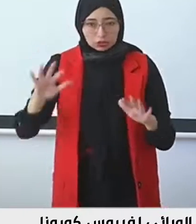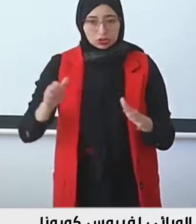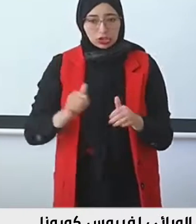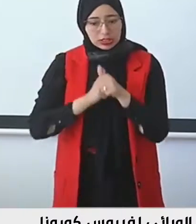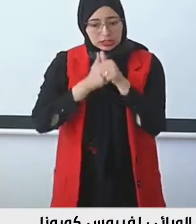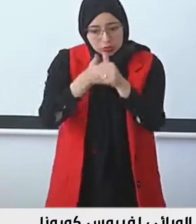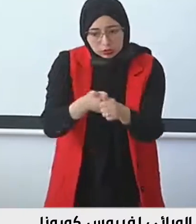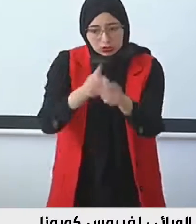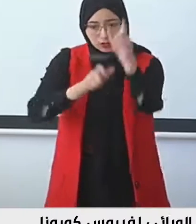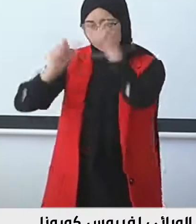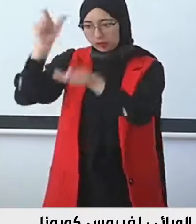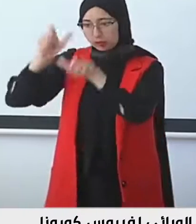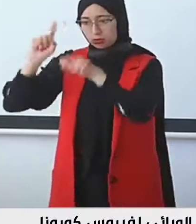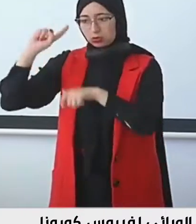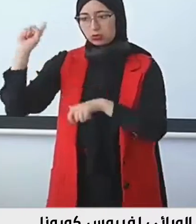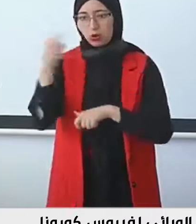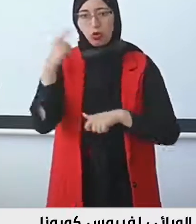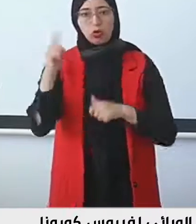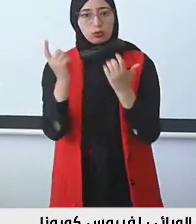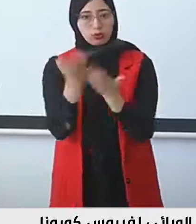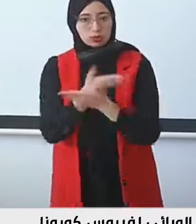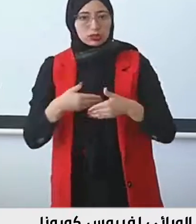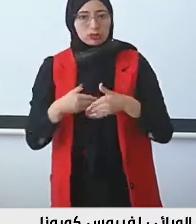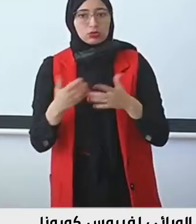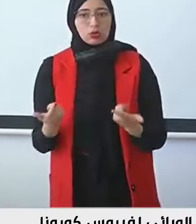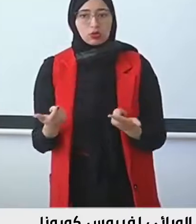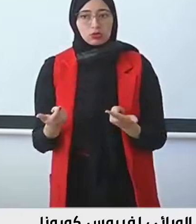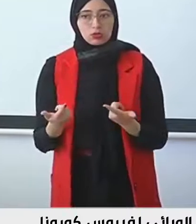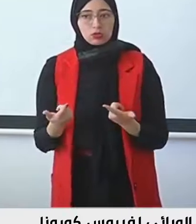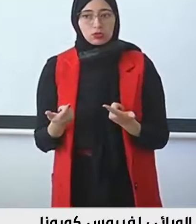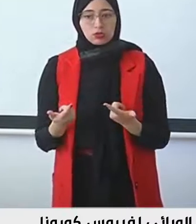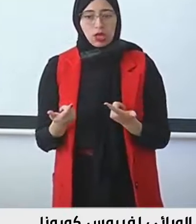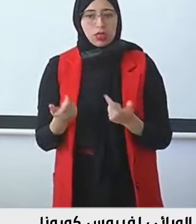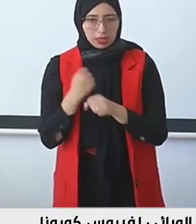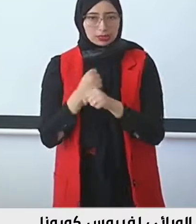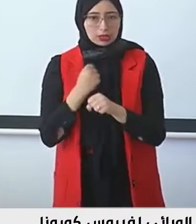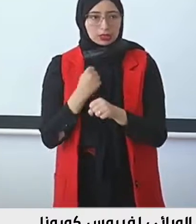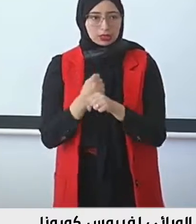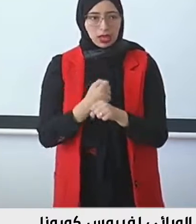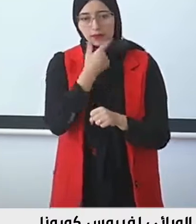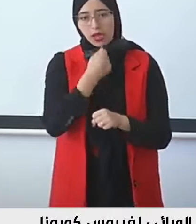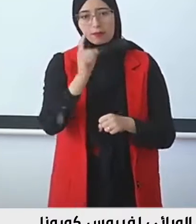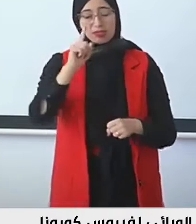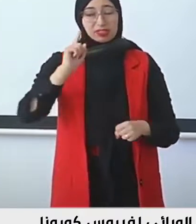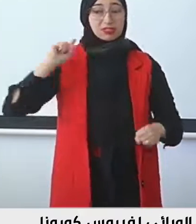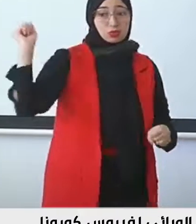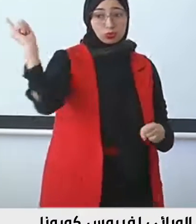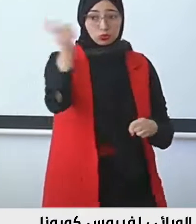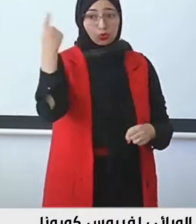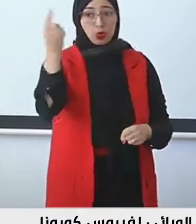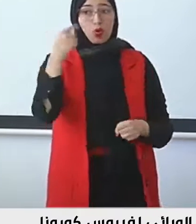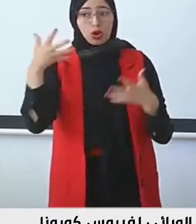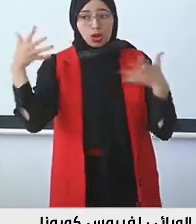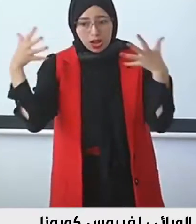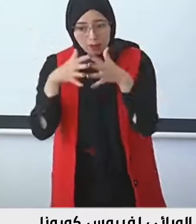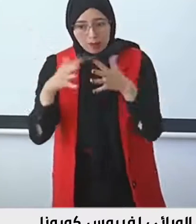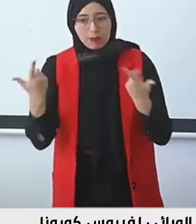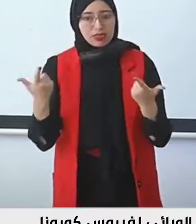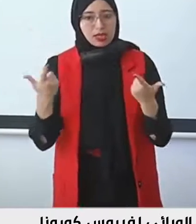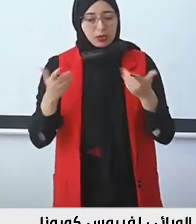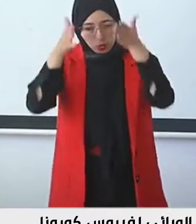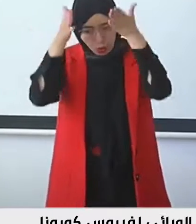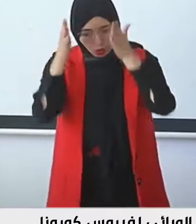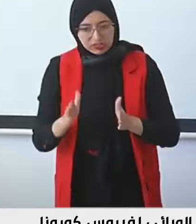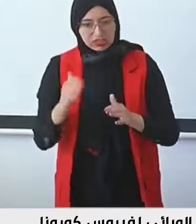الحاله الصحيه نتاعهم. اذا هناك عمل جبار قاعدين يقوموا به، ويلزمنا كلنا نكونوا نعترفوا